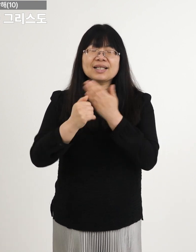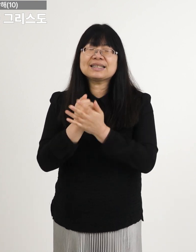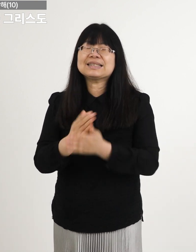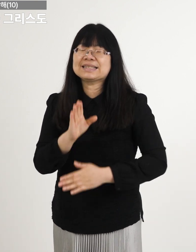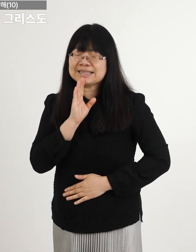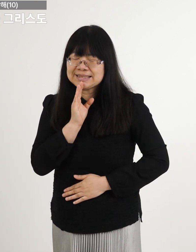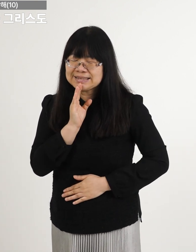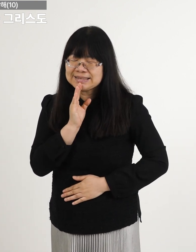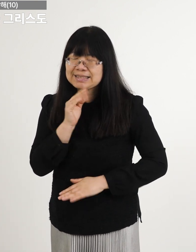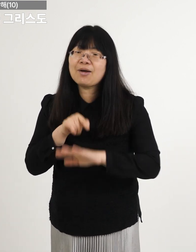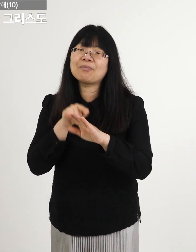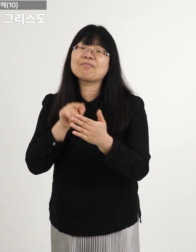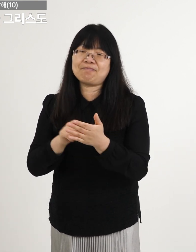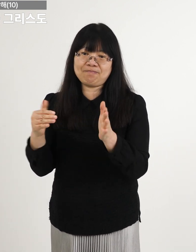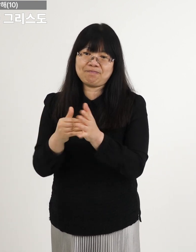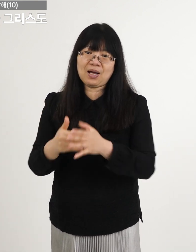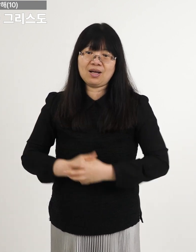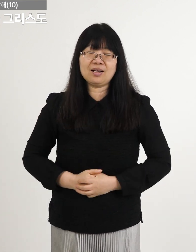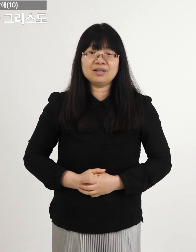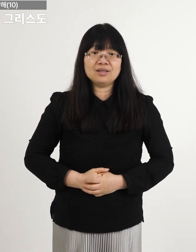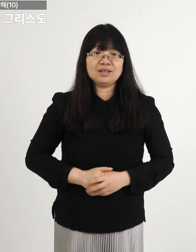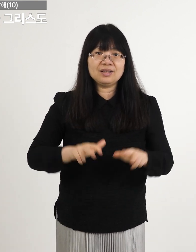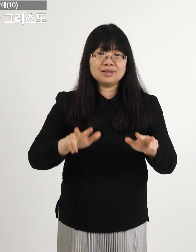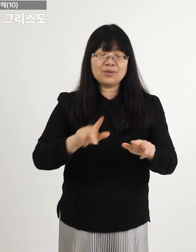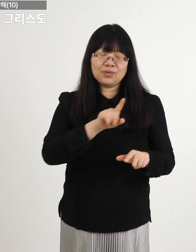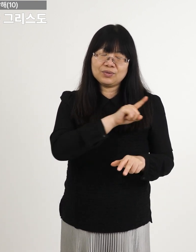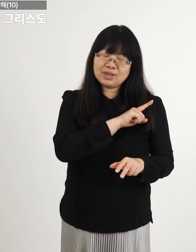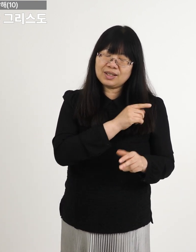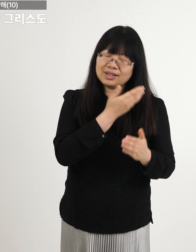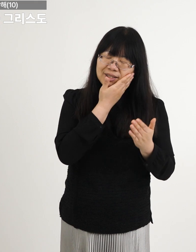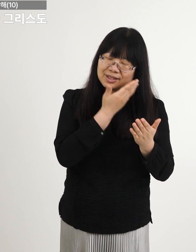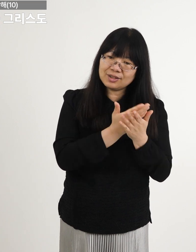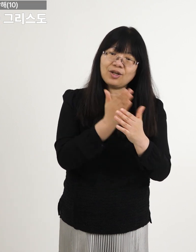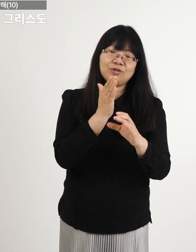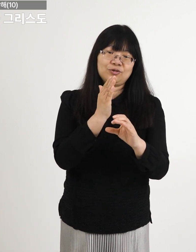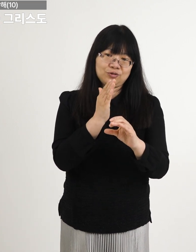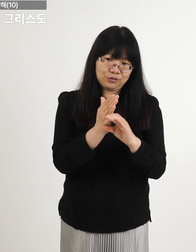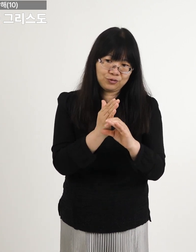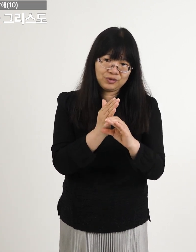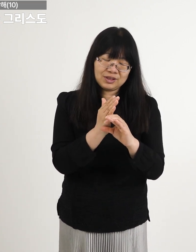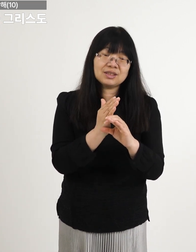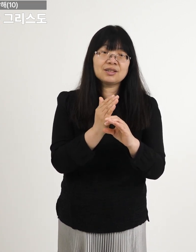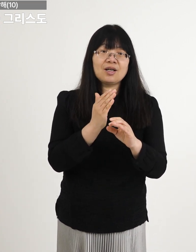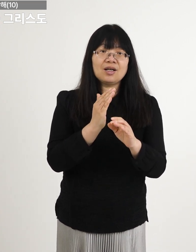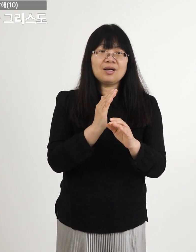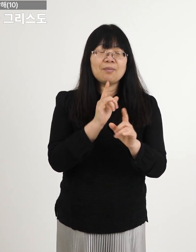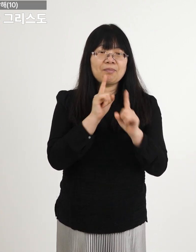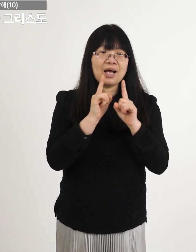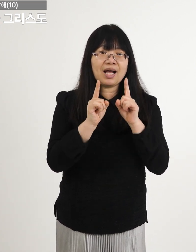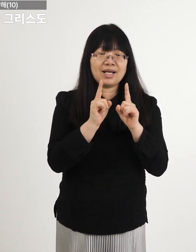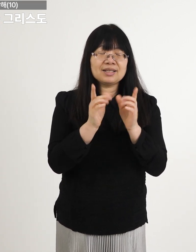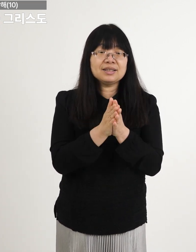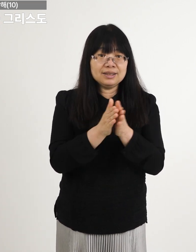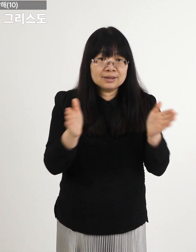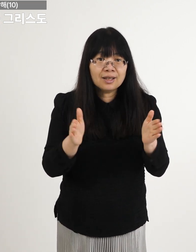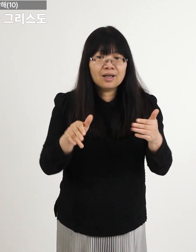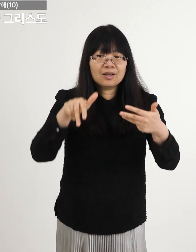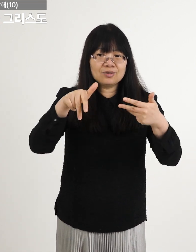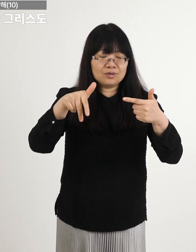진의였습니다. 그리고 이제 오늘 가장 척추 같은 중요한 본문에 접어들었어요.